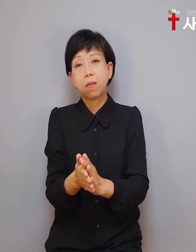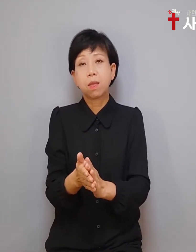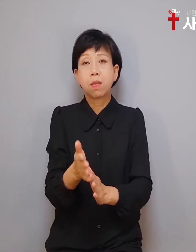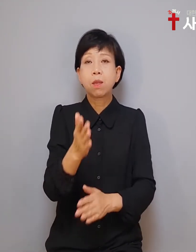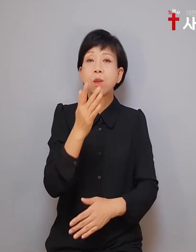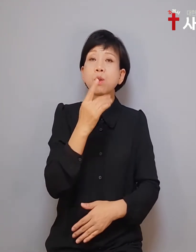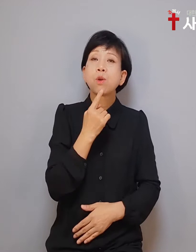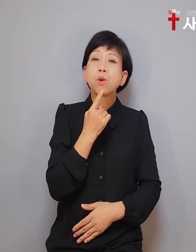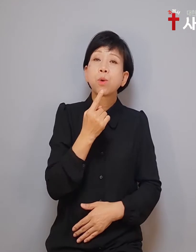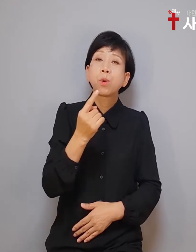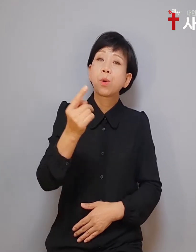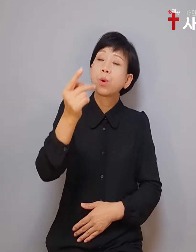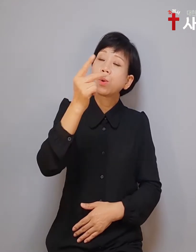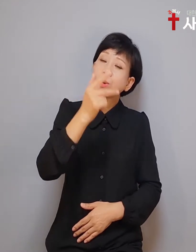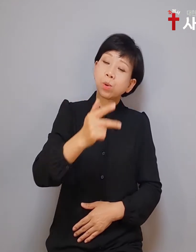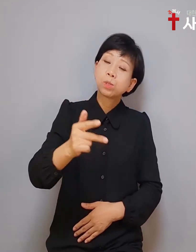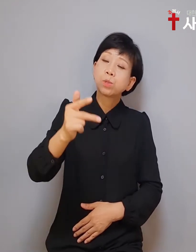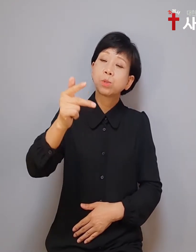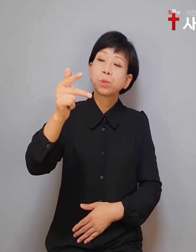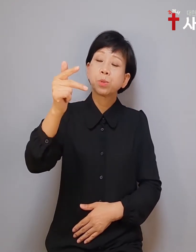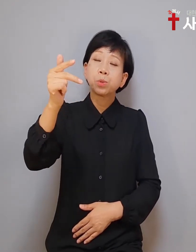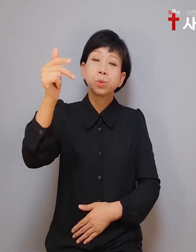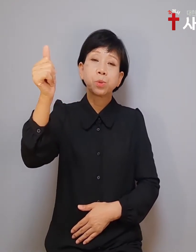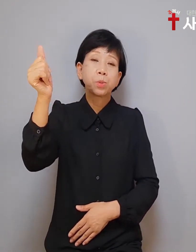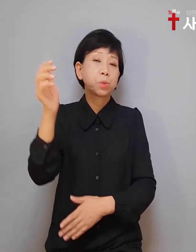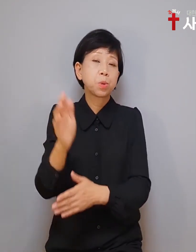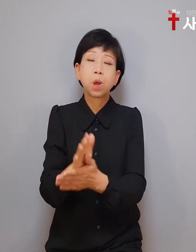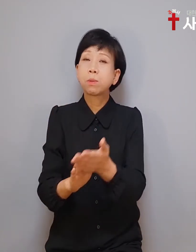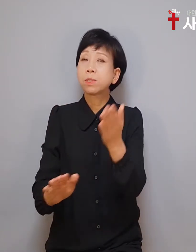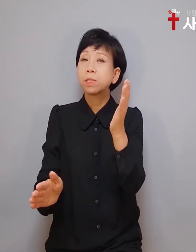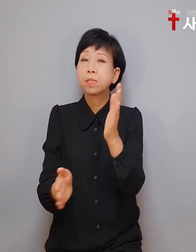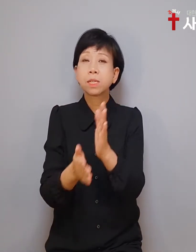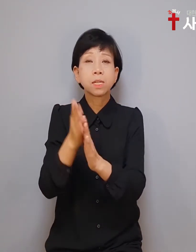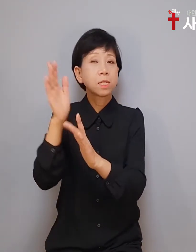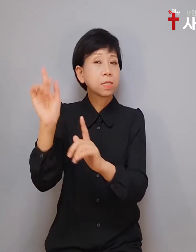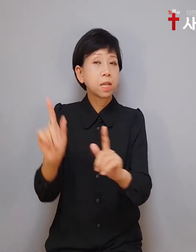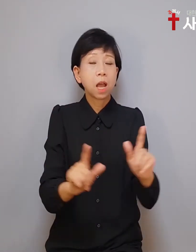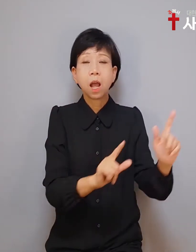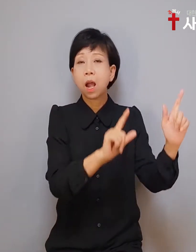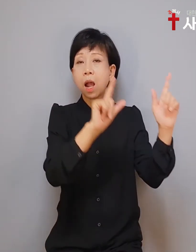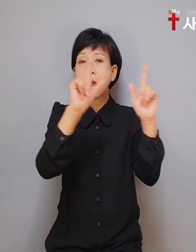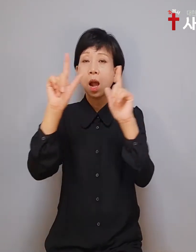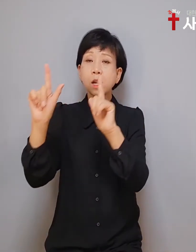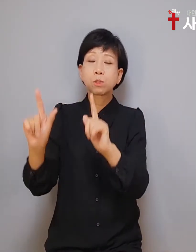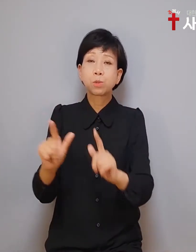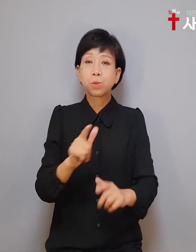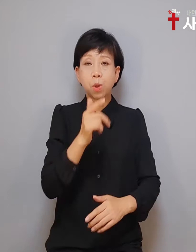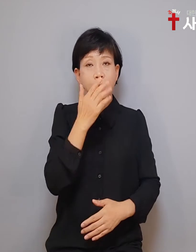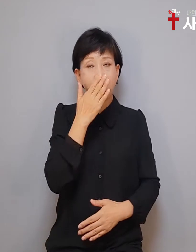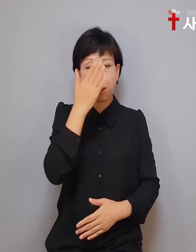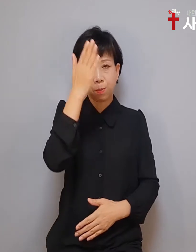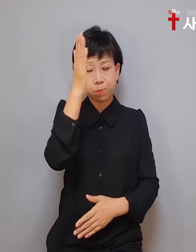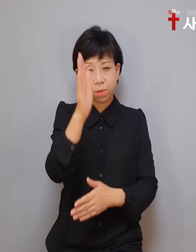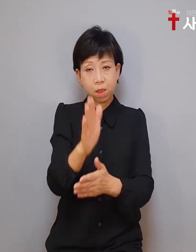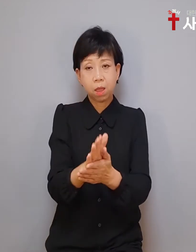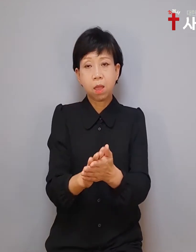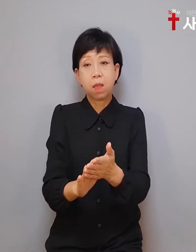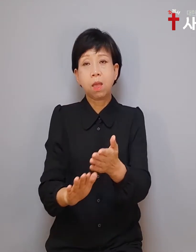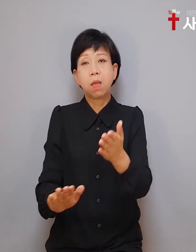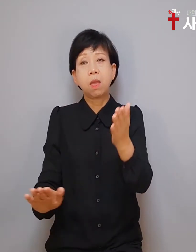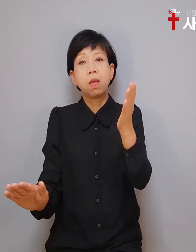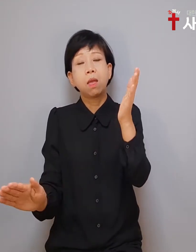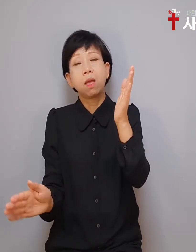없네. 오, 주 없이 살 수